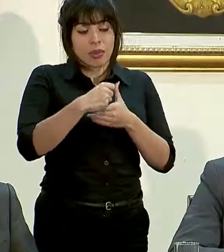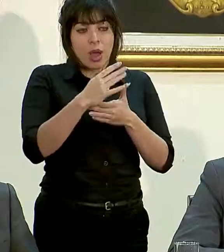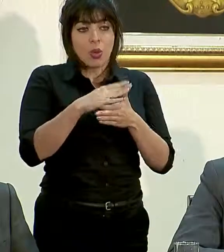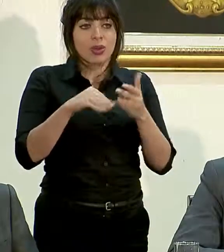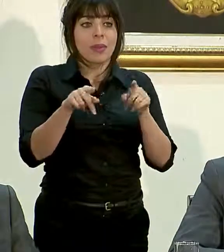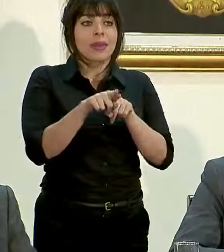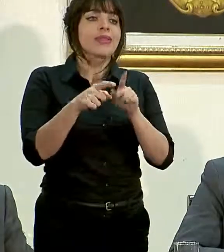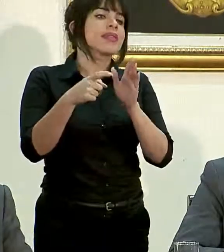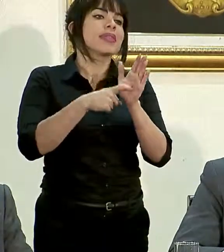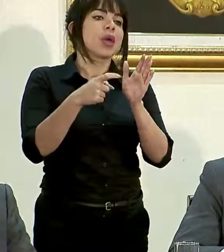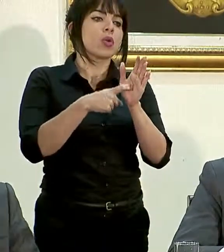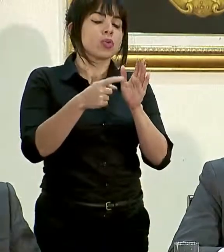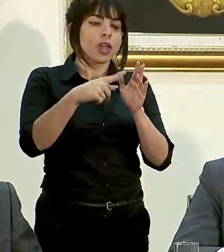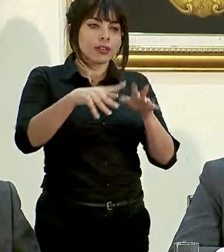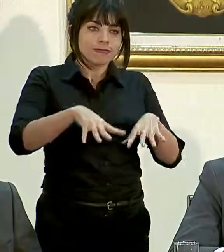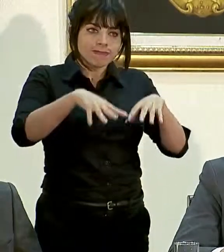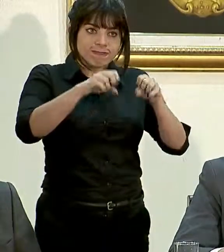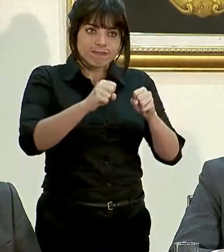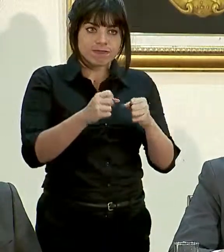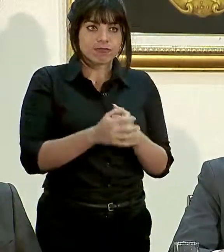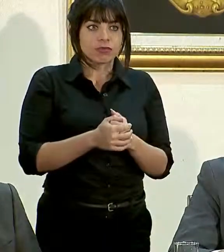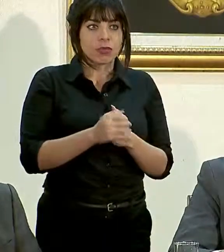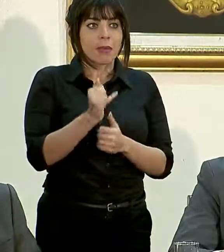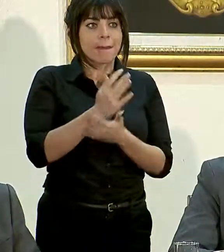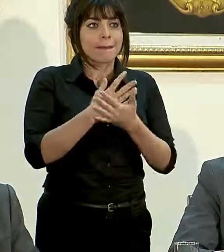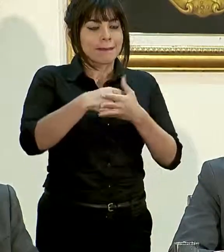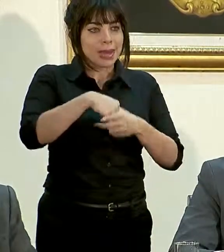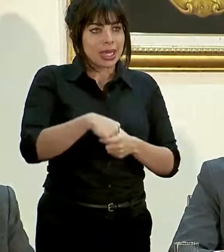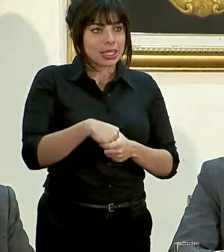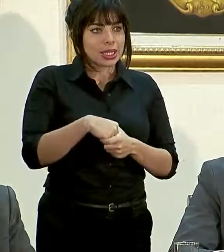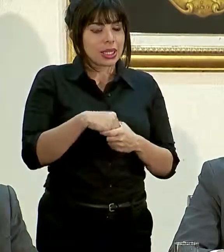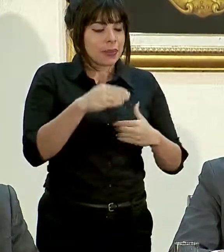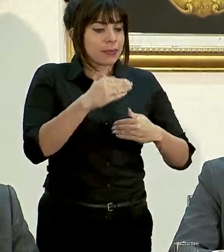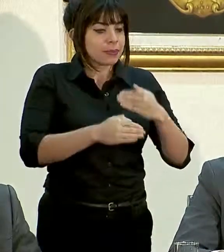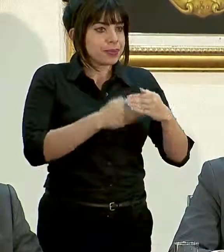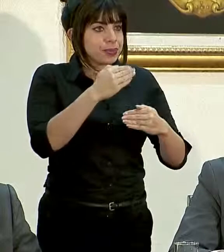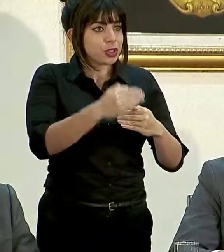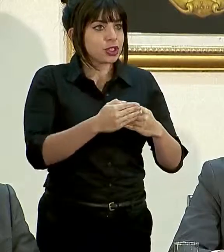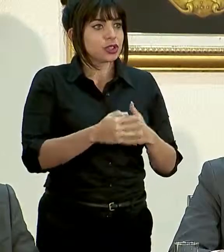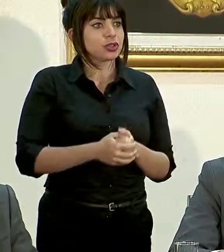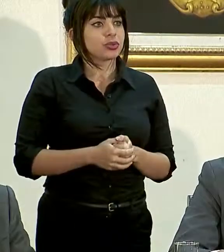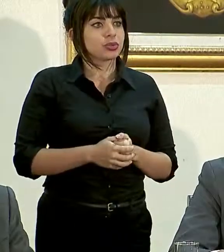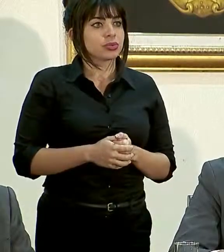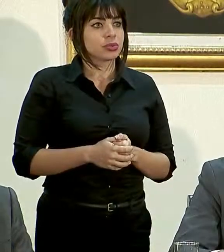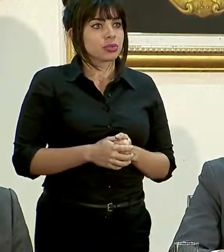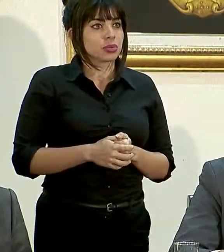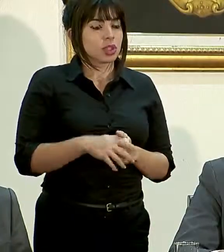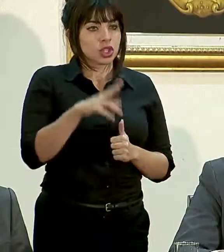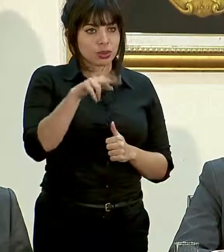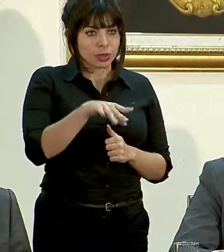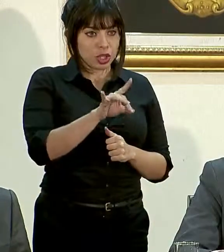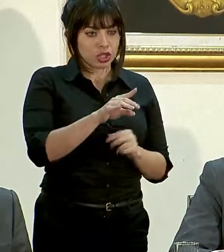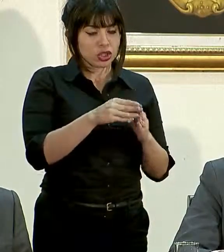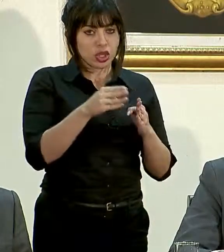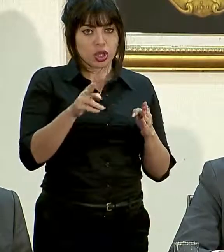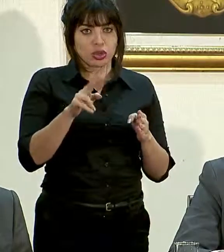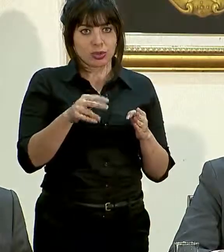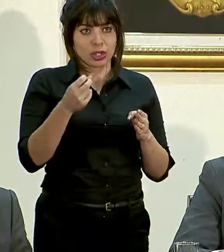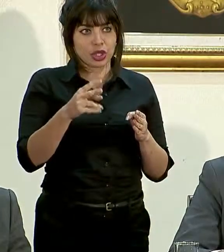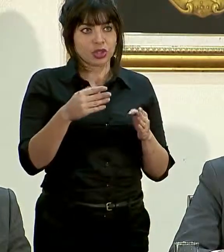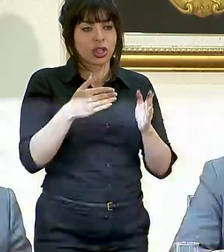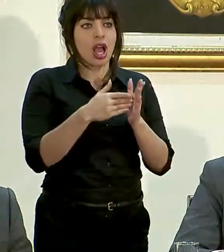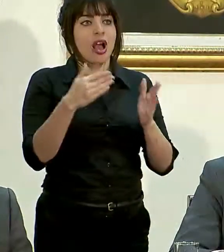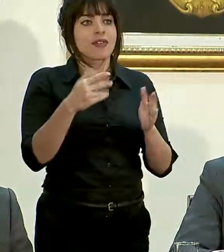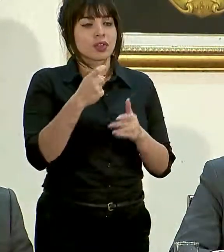las deudas que asumieron como parte del proceso que entre el 2008 y el 2011